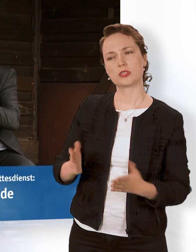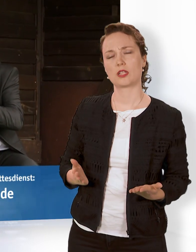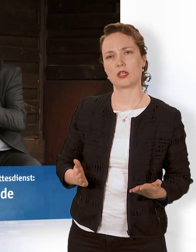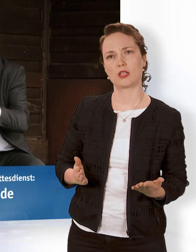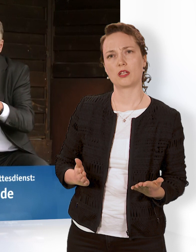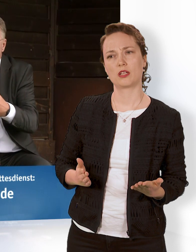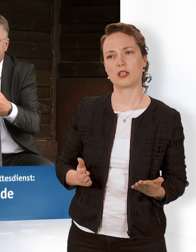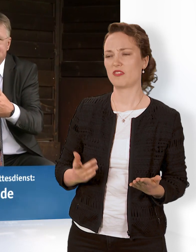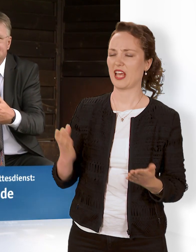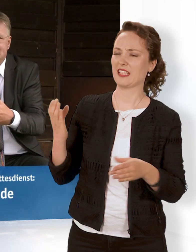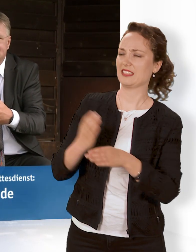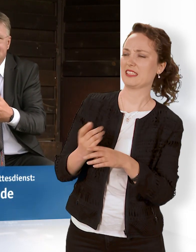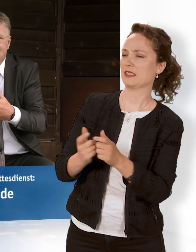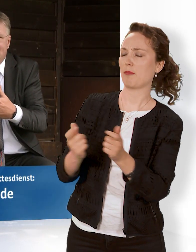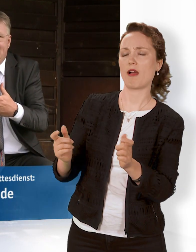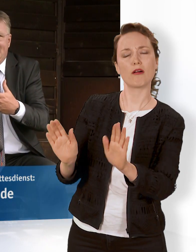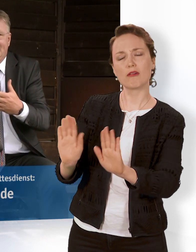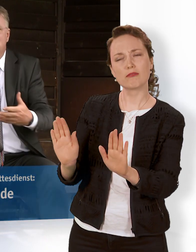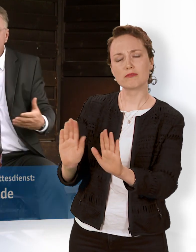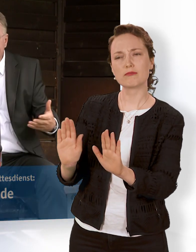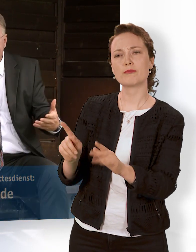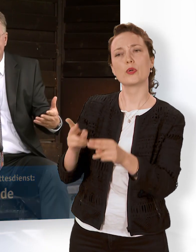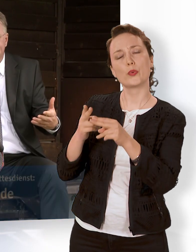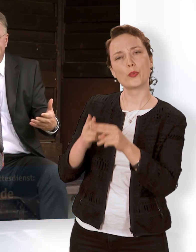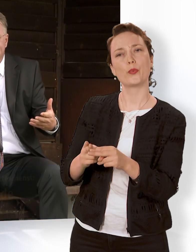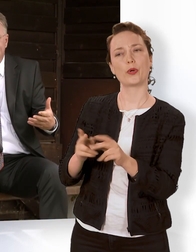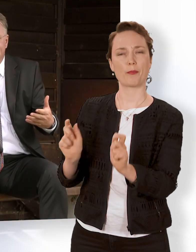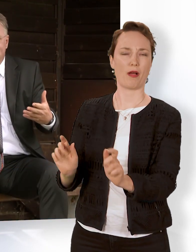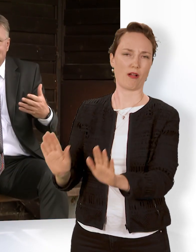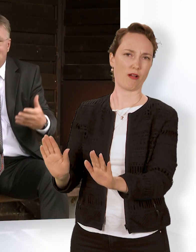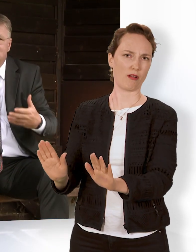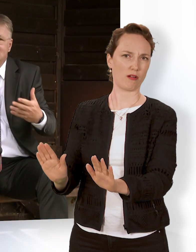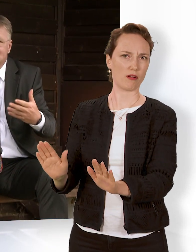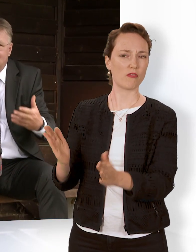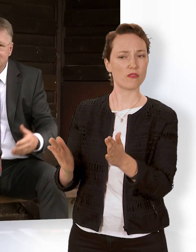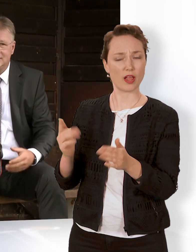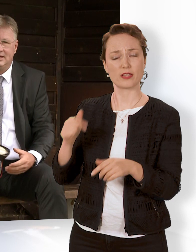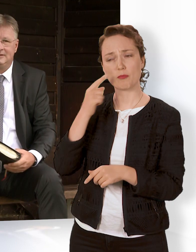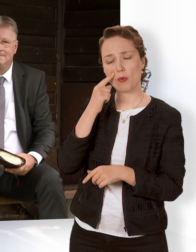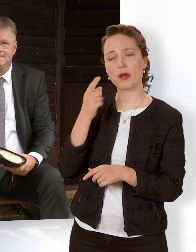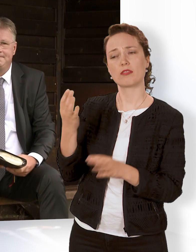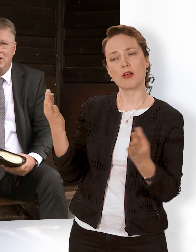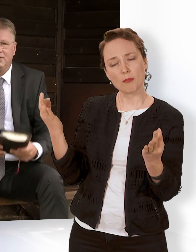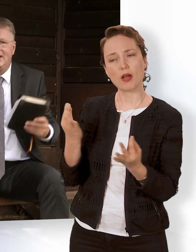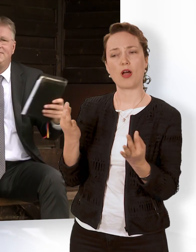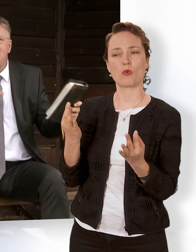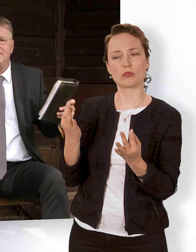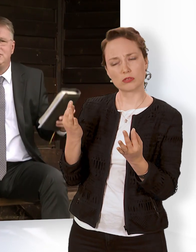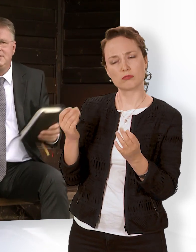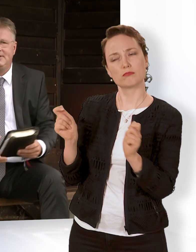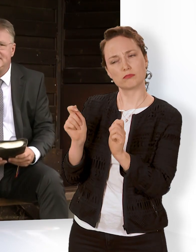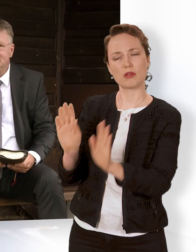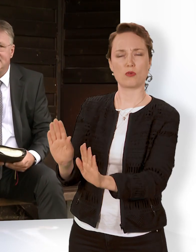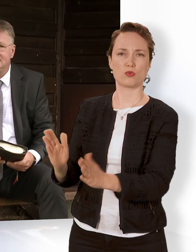als Ersatzbank, sondern sieh das als ein Ruhebänkchen. Vielleicht brauchst du diese Auszeit. Oder vielleicht war